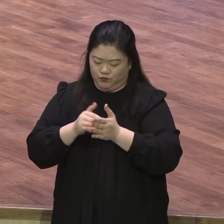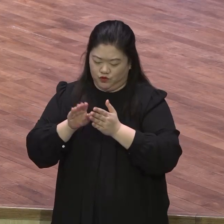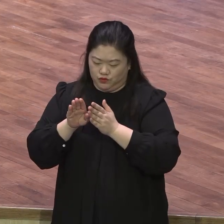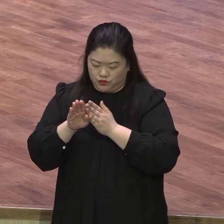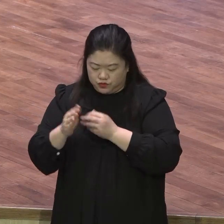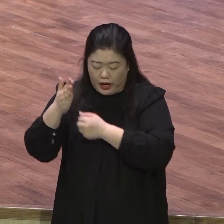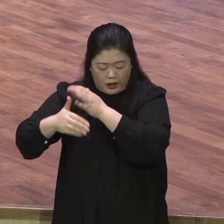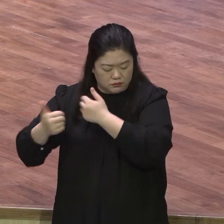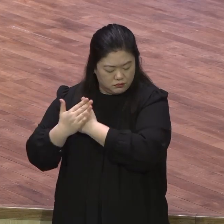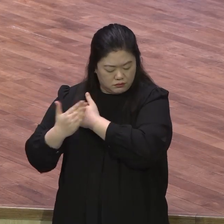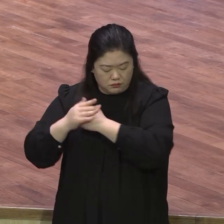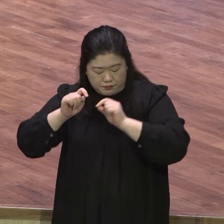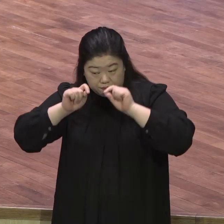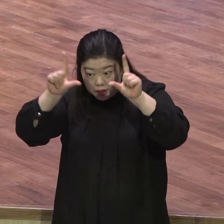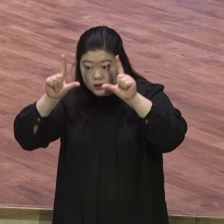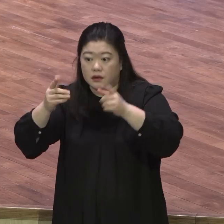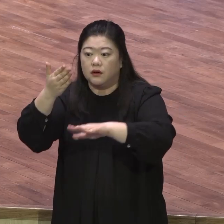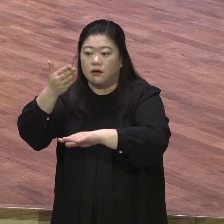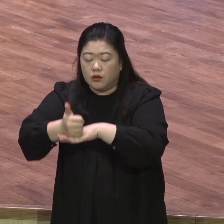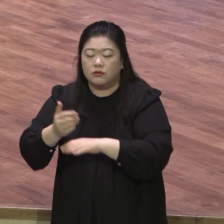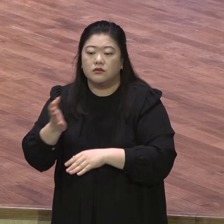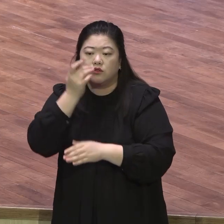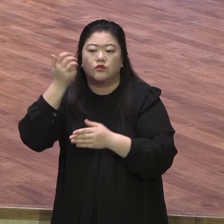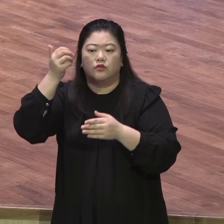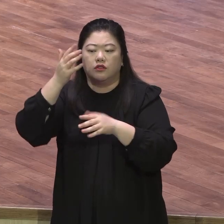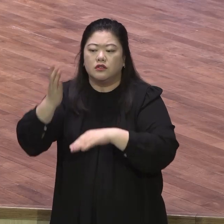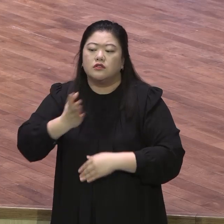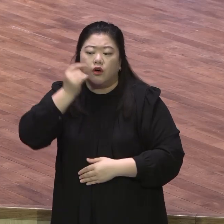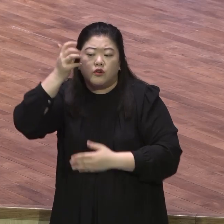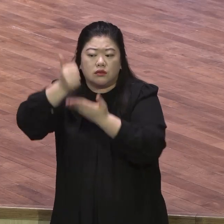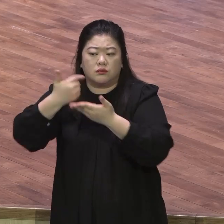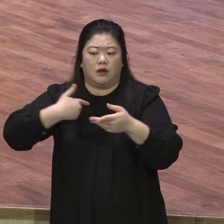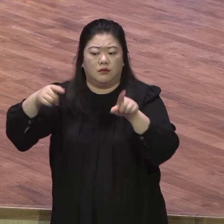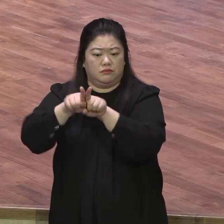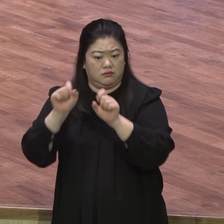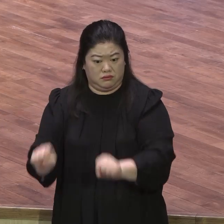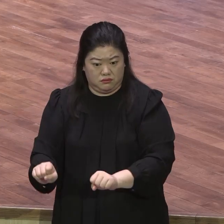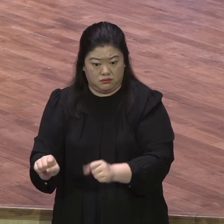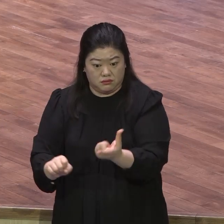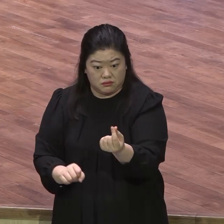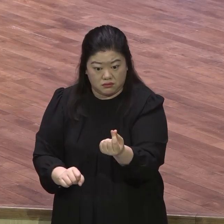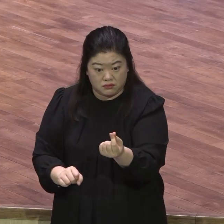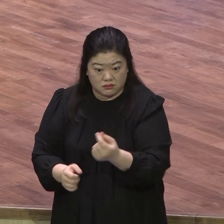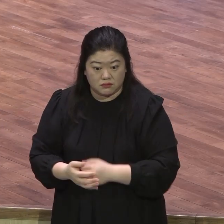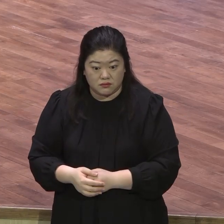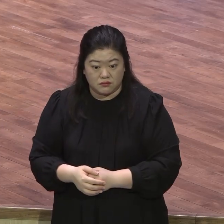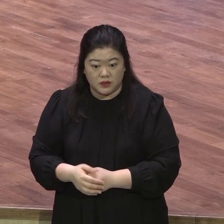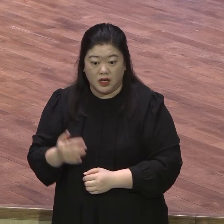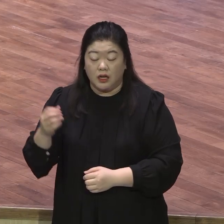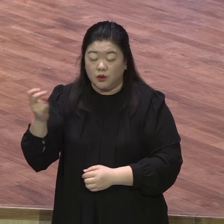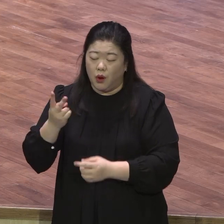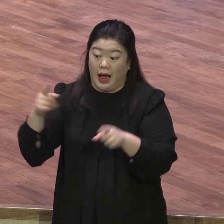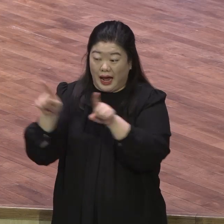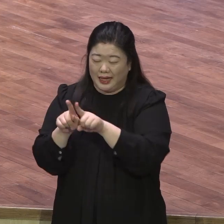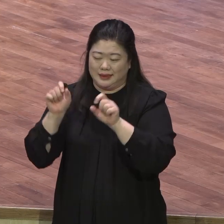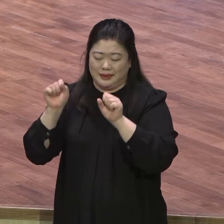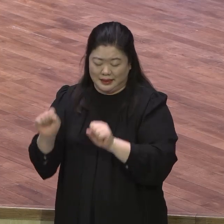여러분 속에 영원히 함께 내주하시고 어떻게 해요. 여러분을 인도하시고 여러분 기도로 응담하신다.